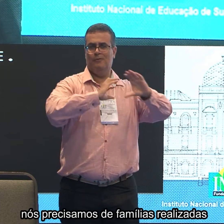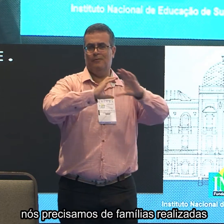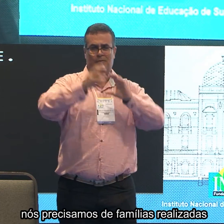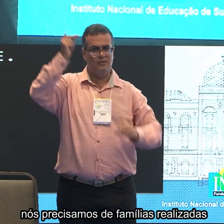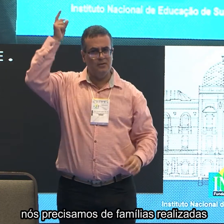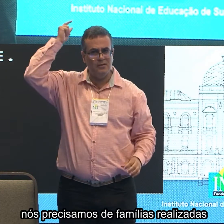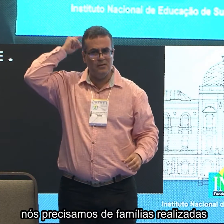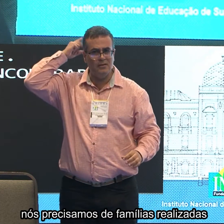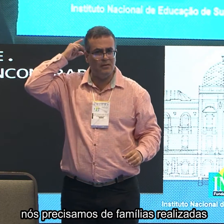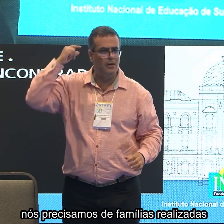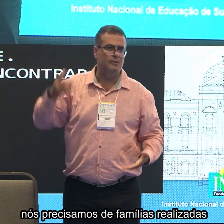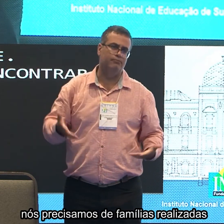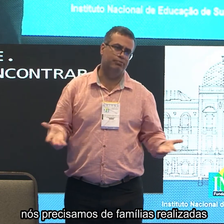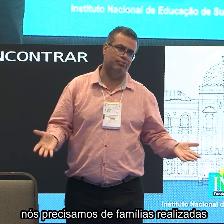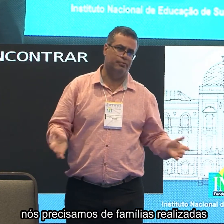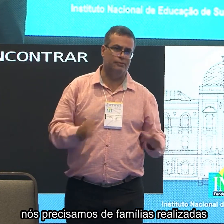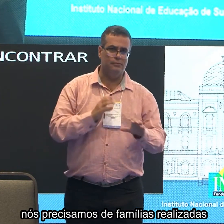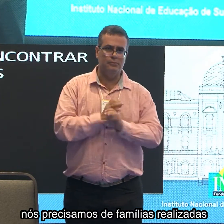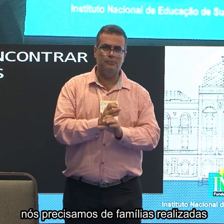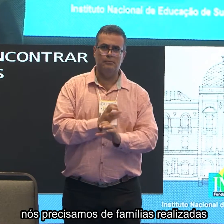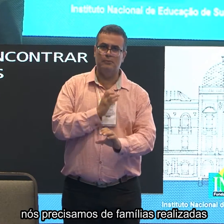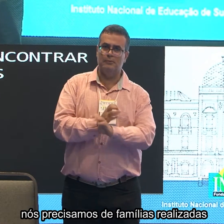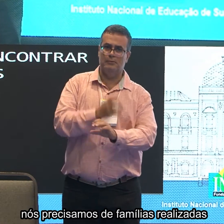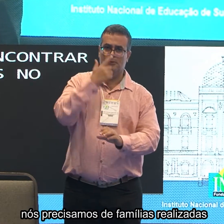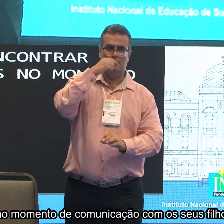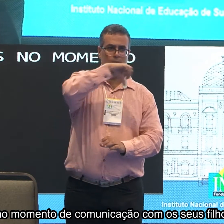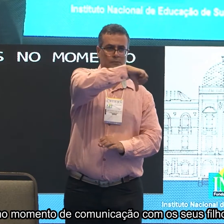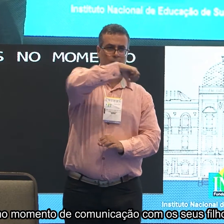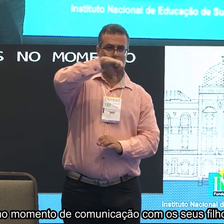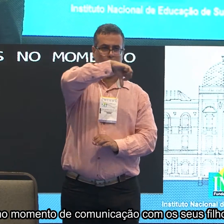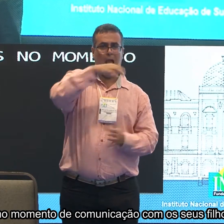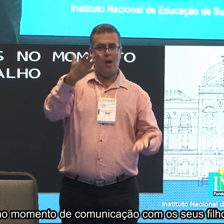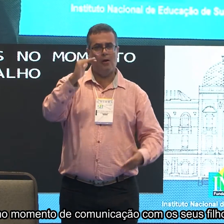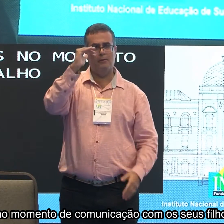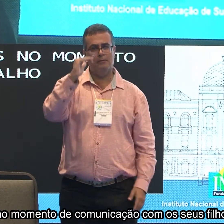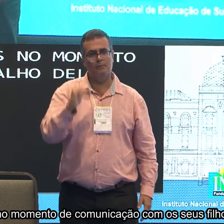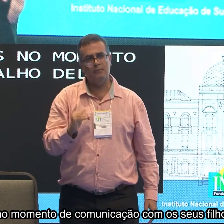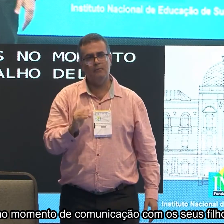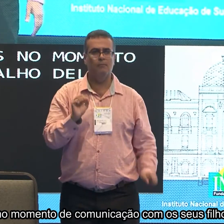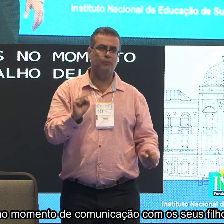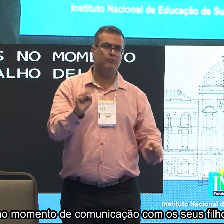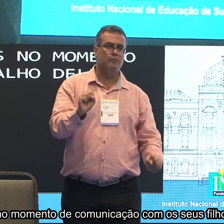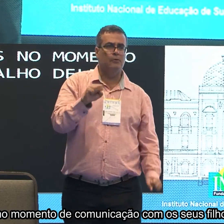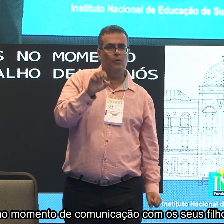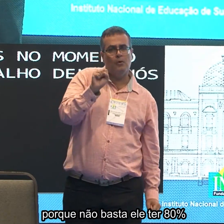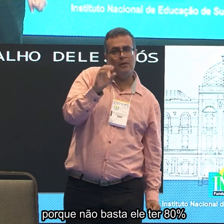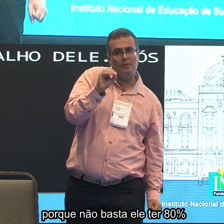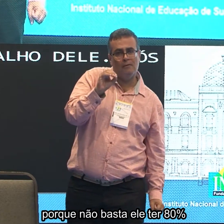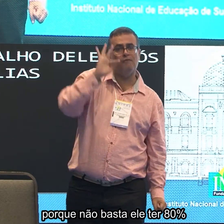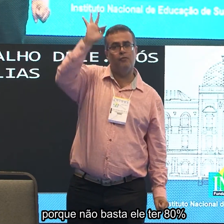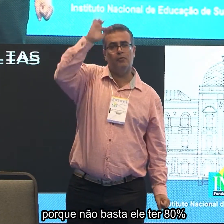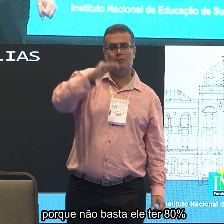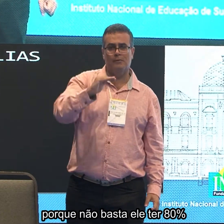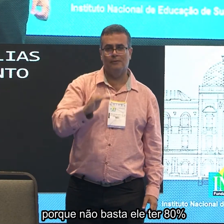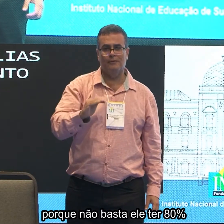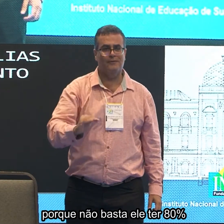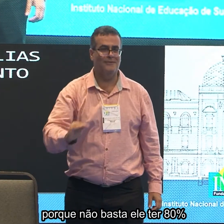Nós precisamos de famílias realizadas no momento de comunicação com seus filhos, porque